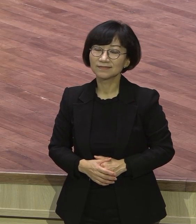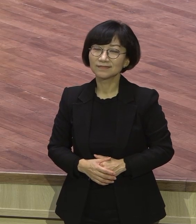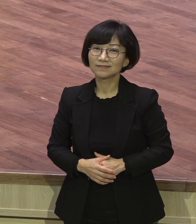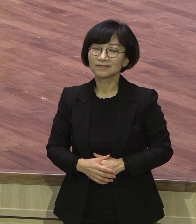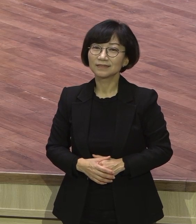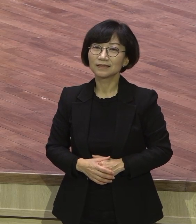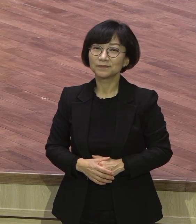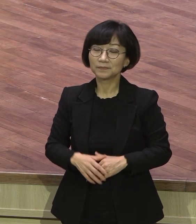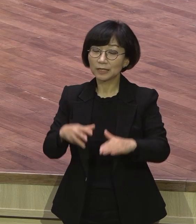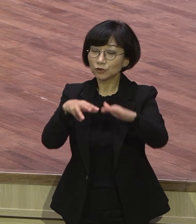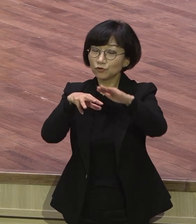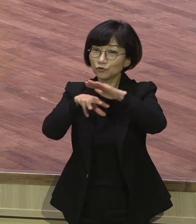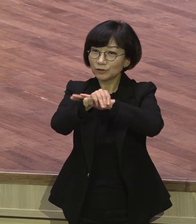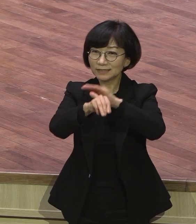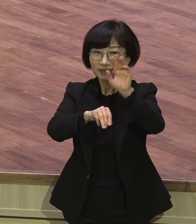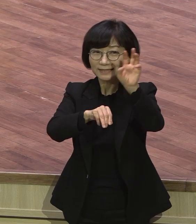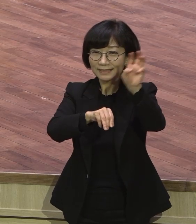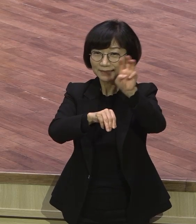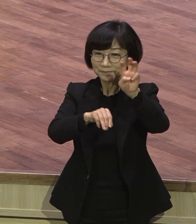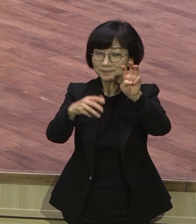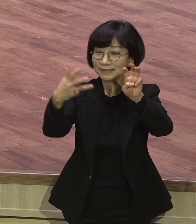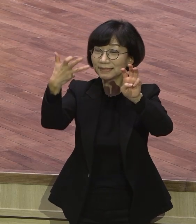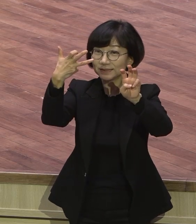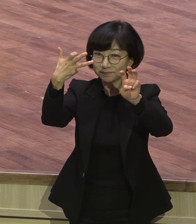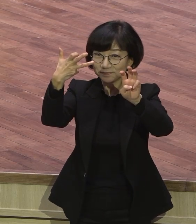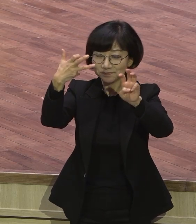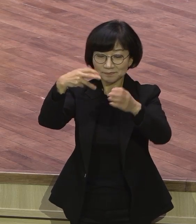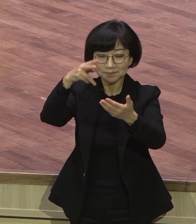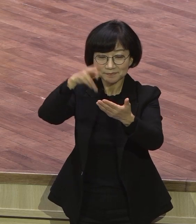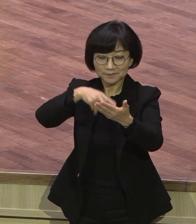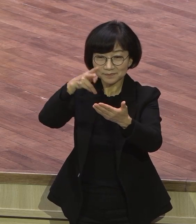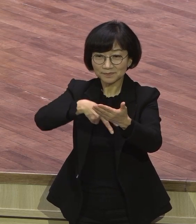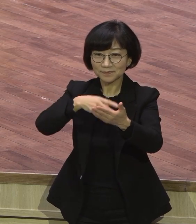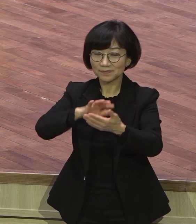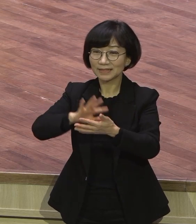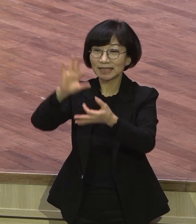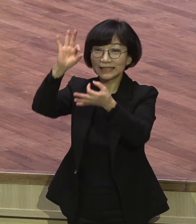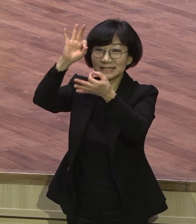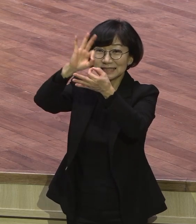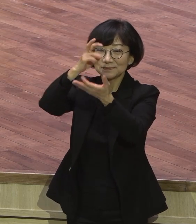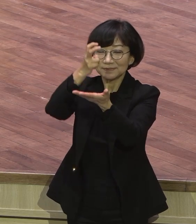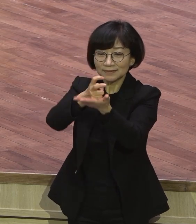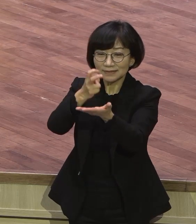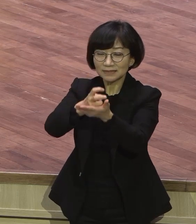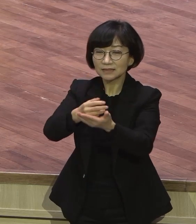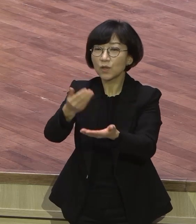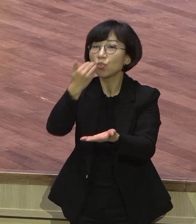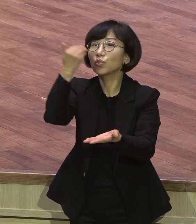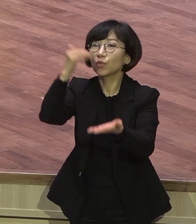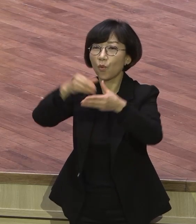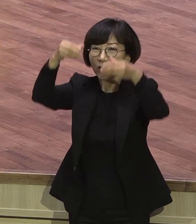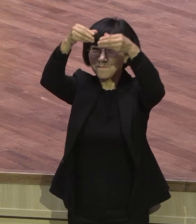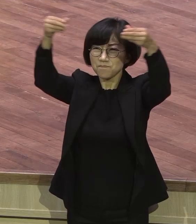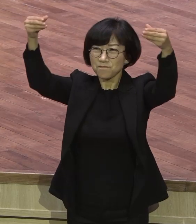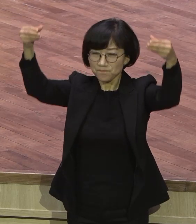주레옥기 30장 18절에 보면 십개 명이 돌판으로 기록되어 있어요